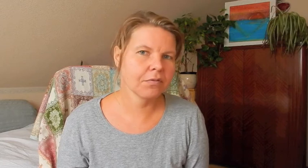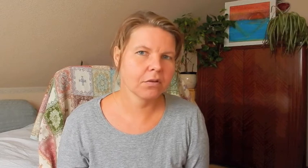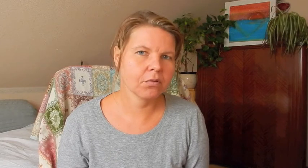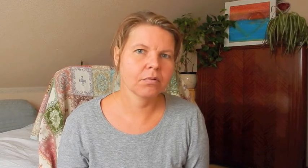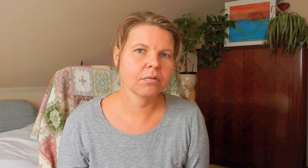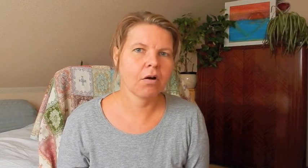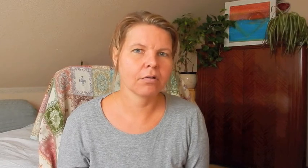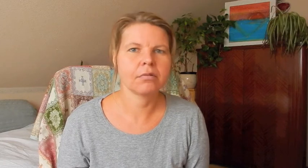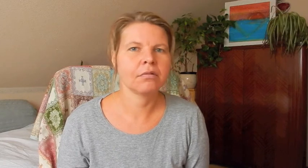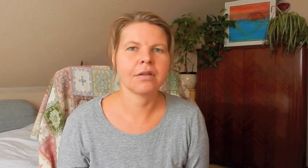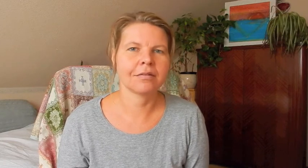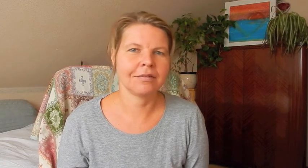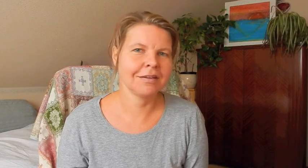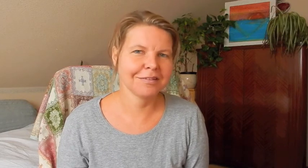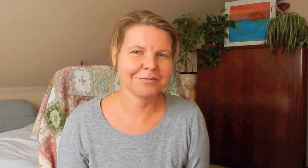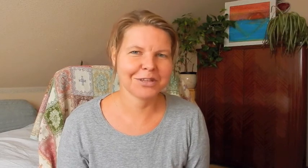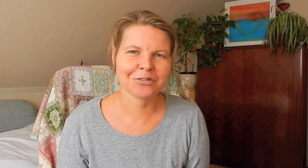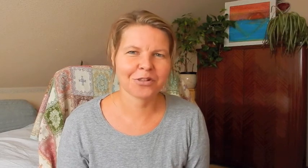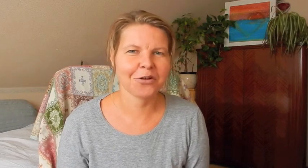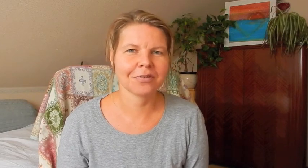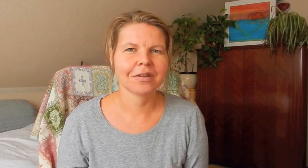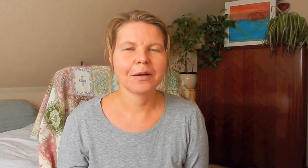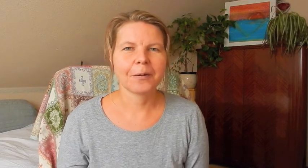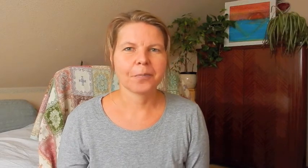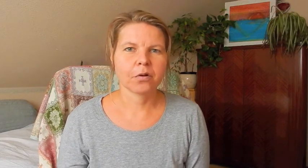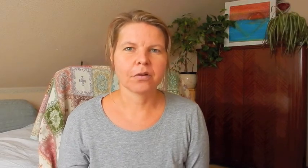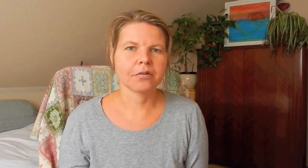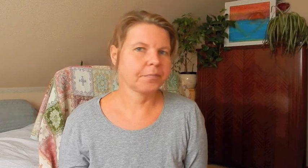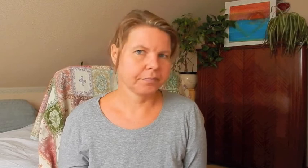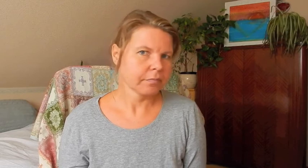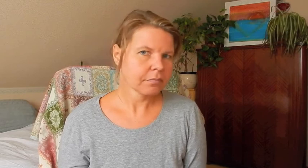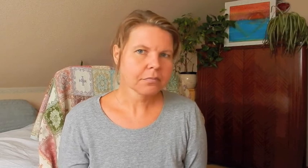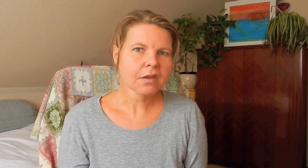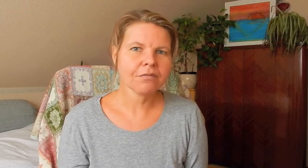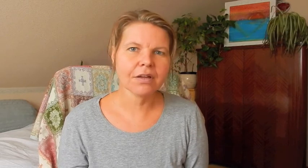wenn du auch die nächsten Videos schaust. Und